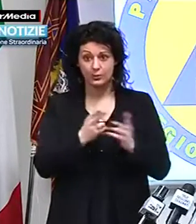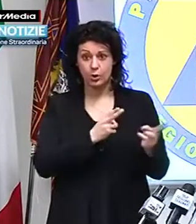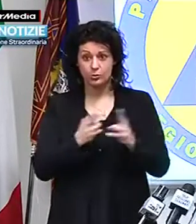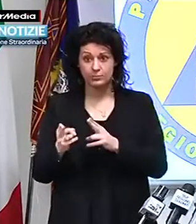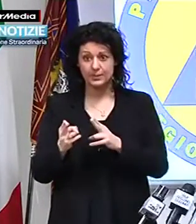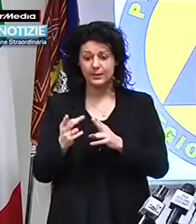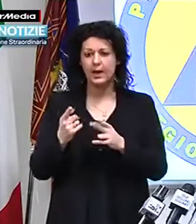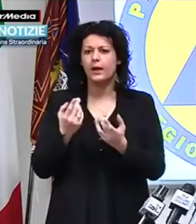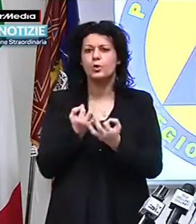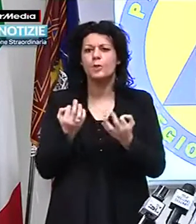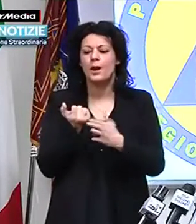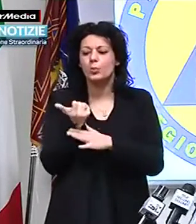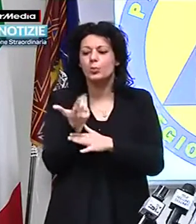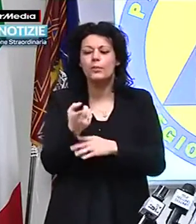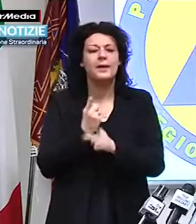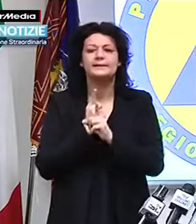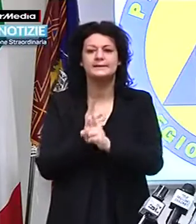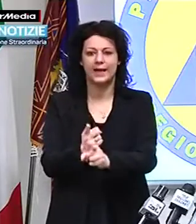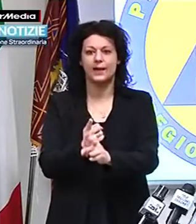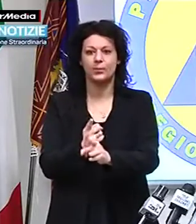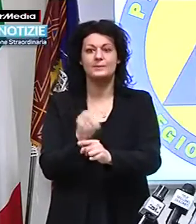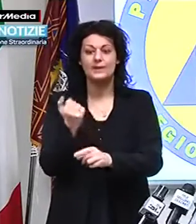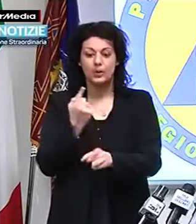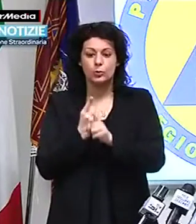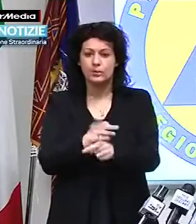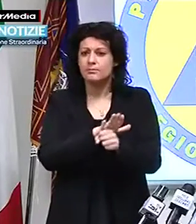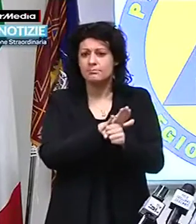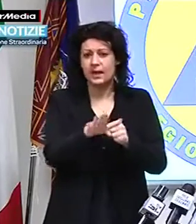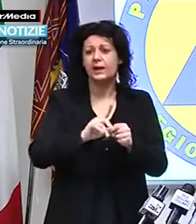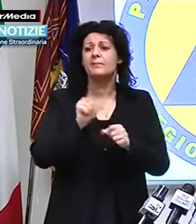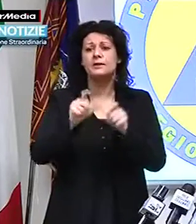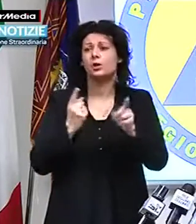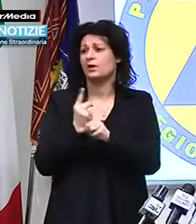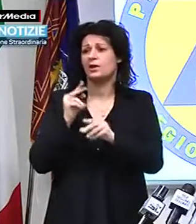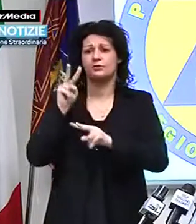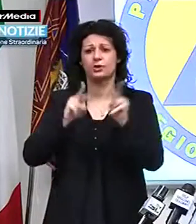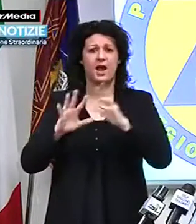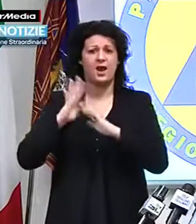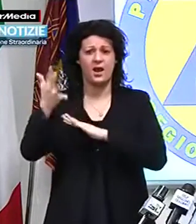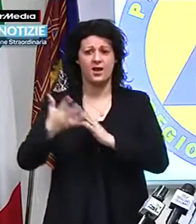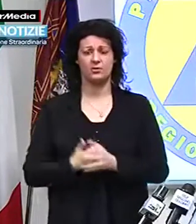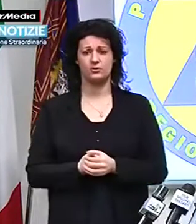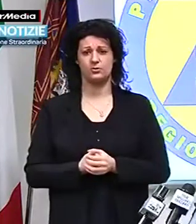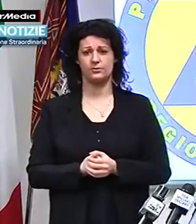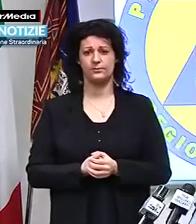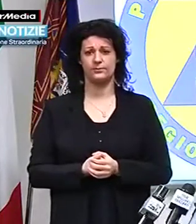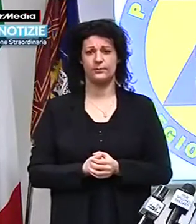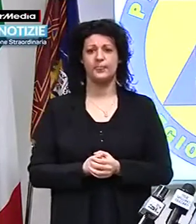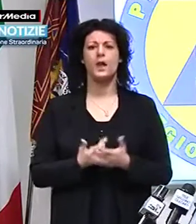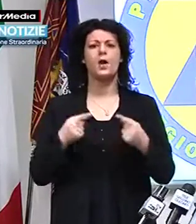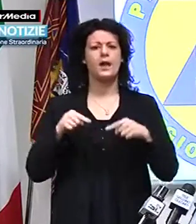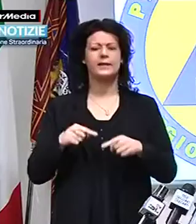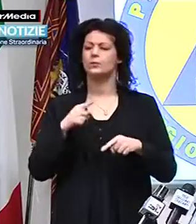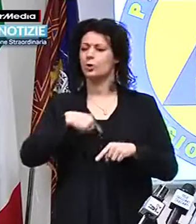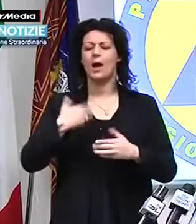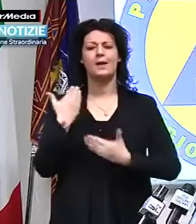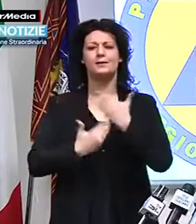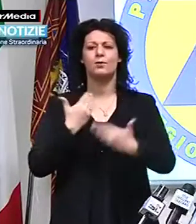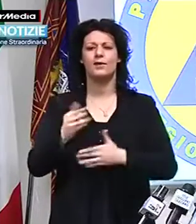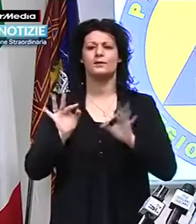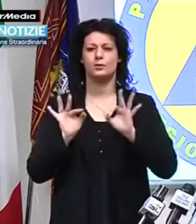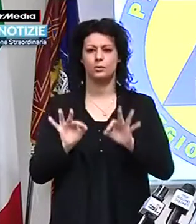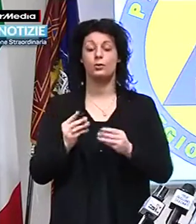E comunque, finché ci sono io, si va avanti così. Mi venite a contestare quando non saremo più in grado di